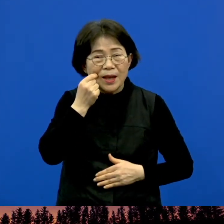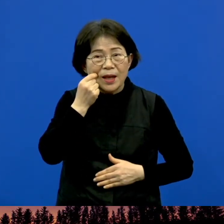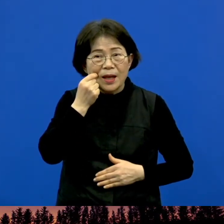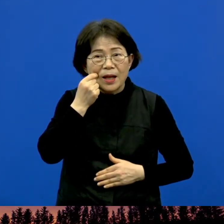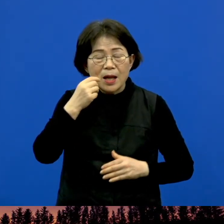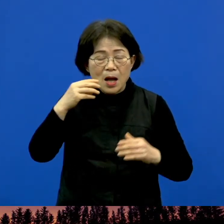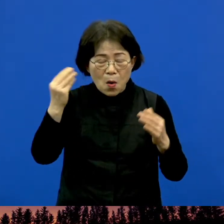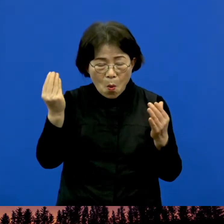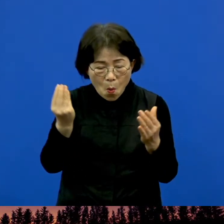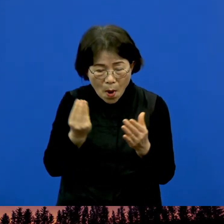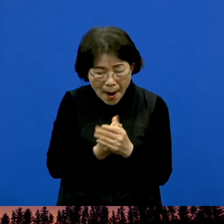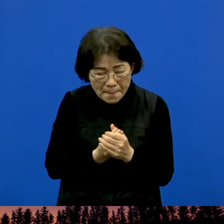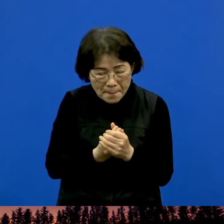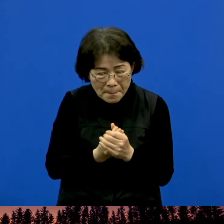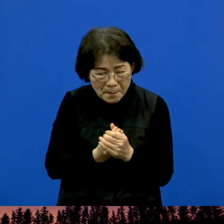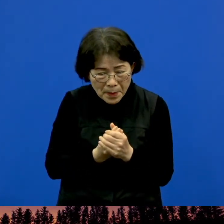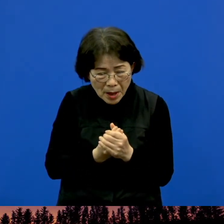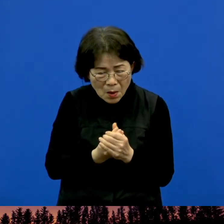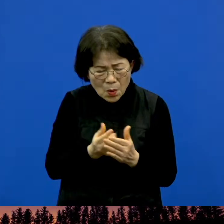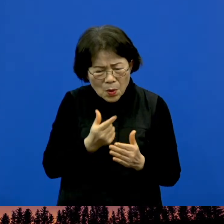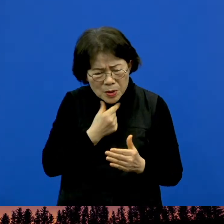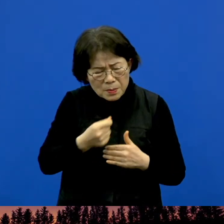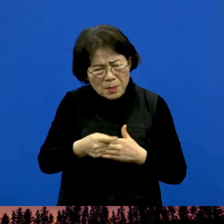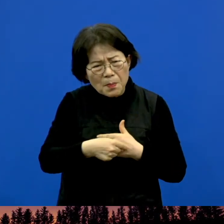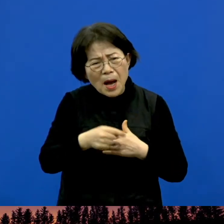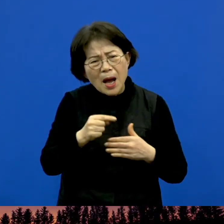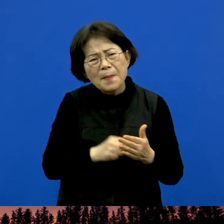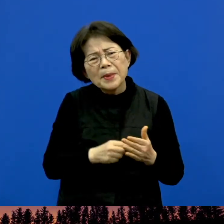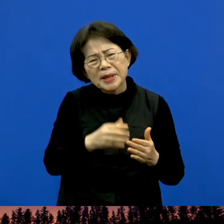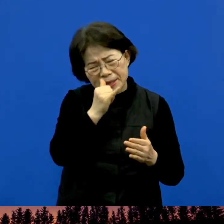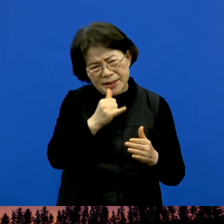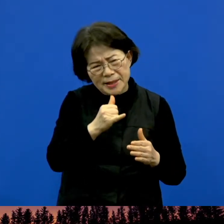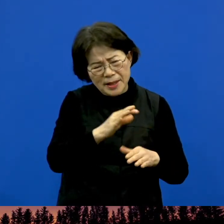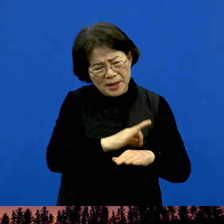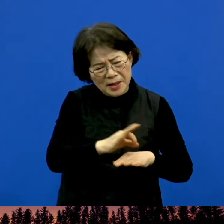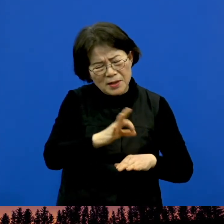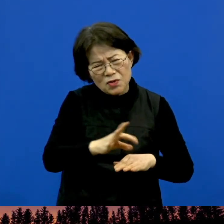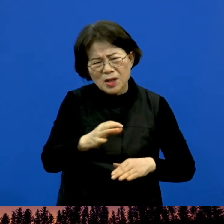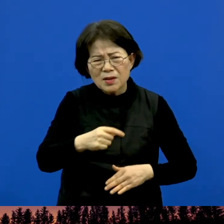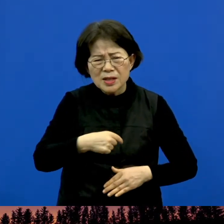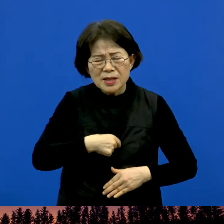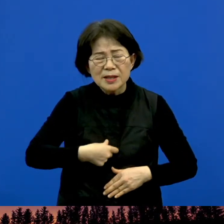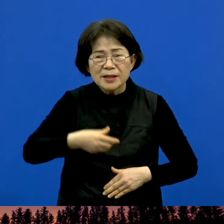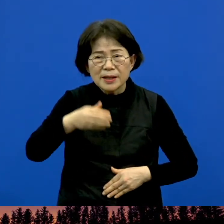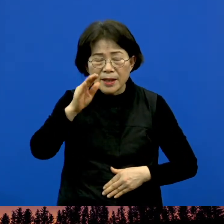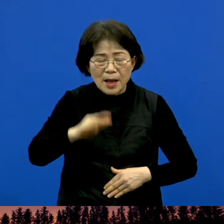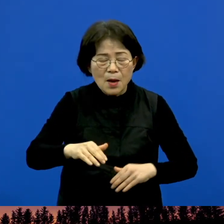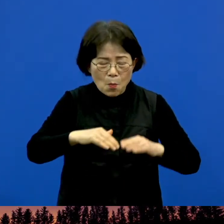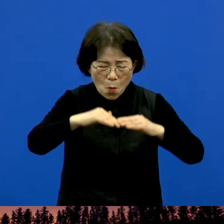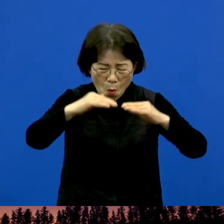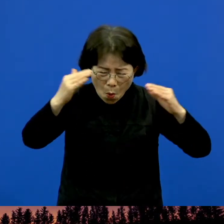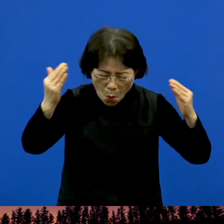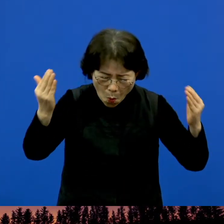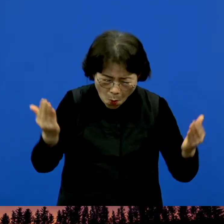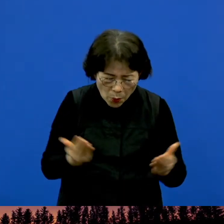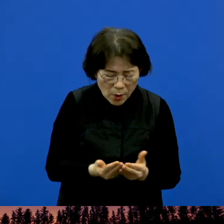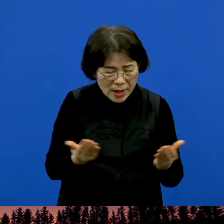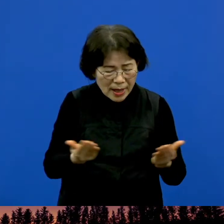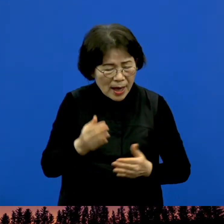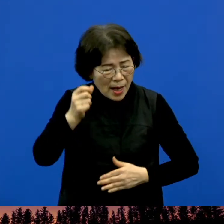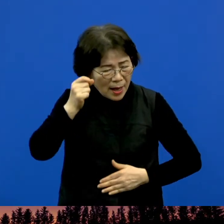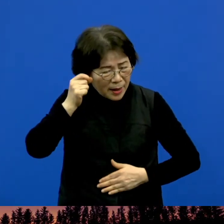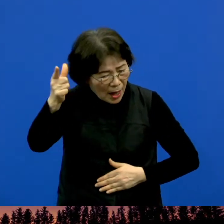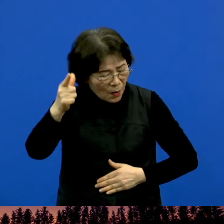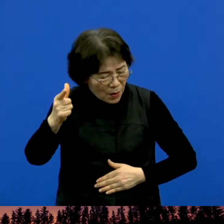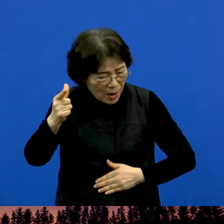그 완벽으로의 충동이 우리 안에 있는 거예요. 대충 하고 싶지 않은 거예요. 그래서 모든 영역의 탁월함을 나타내는 것 안에는 하나님의